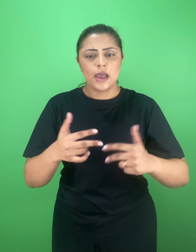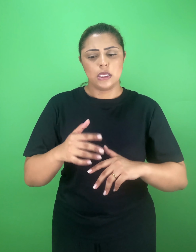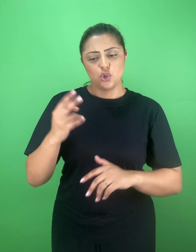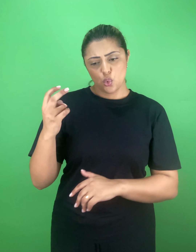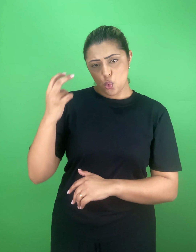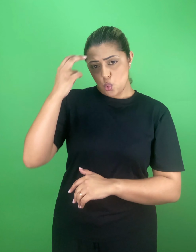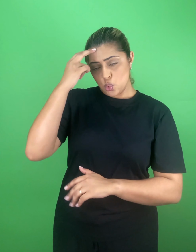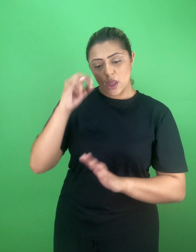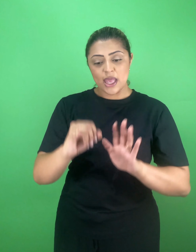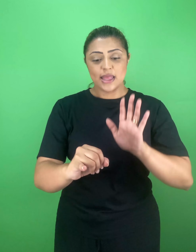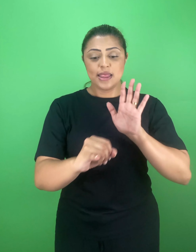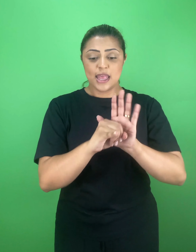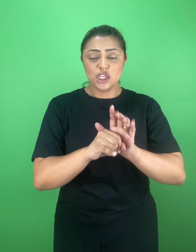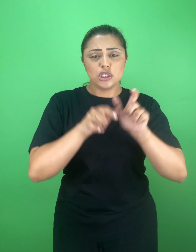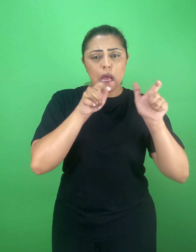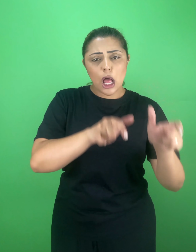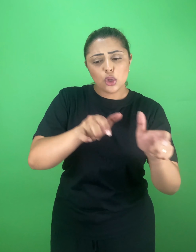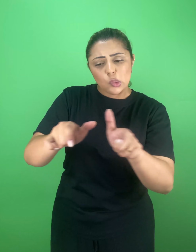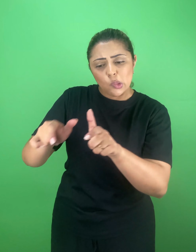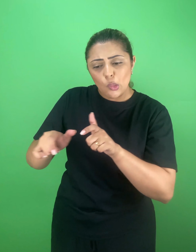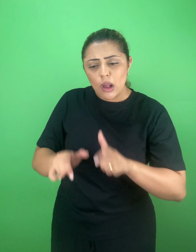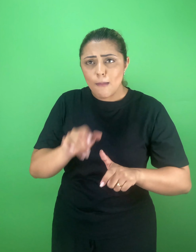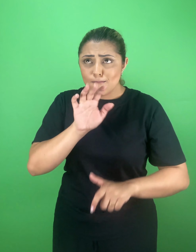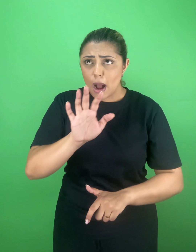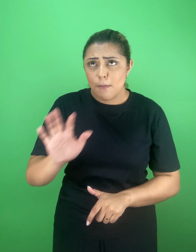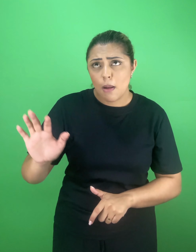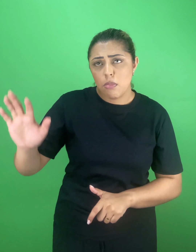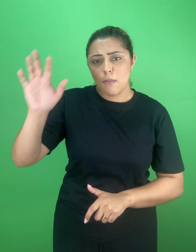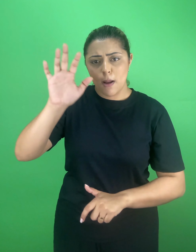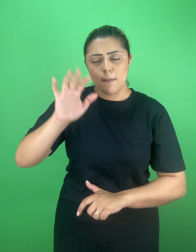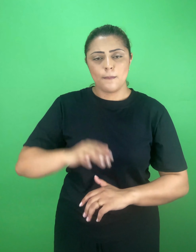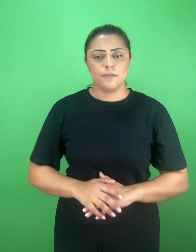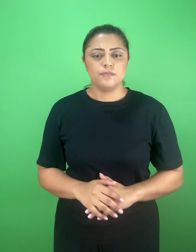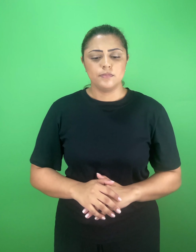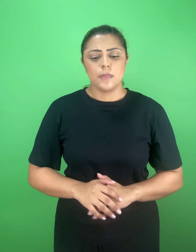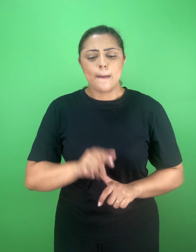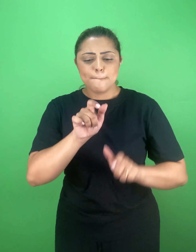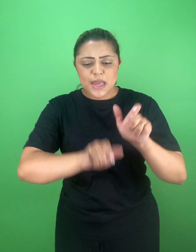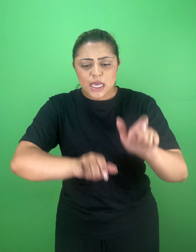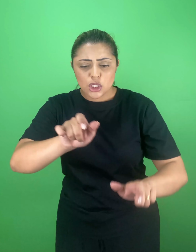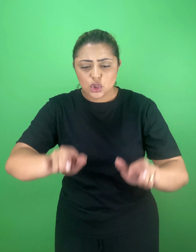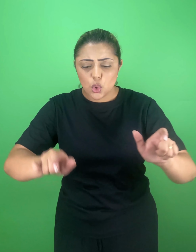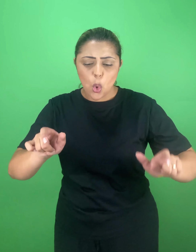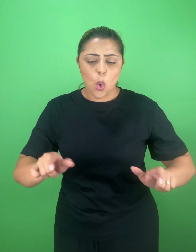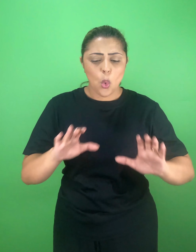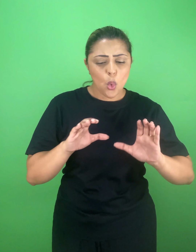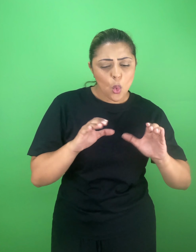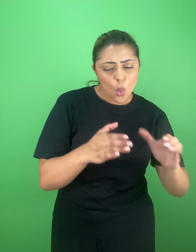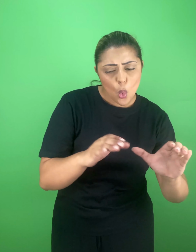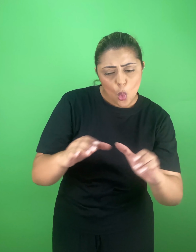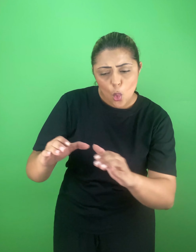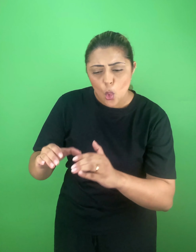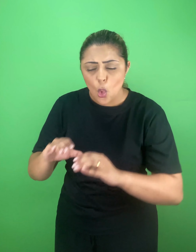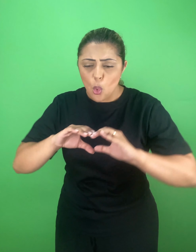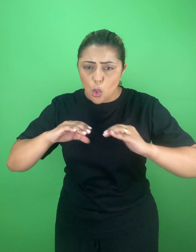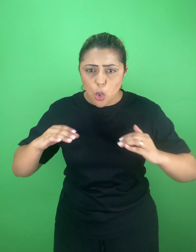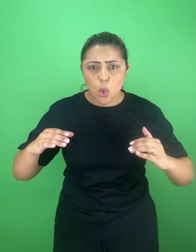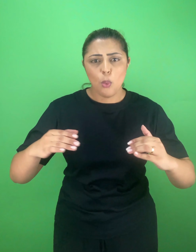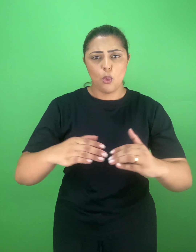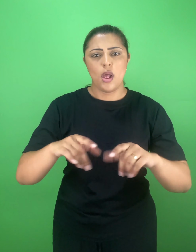identidades locais ou regionais produzidas por indivíduos, grupos ou comunidades e que fomenta a